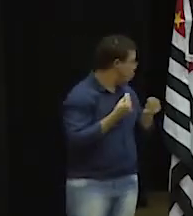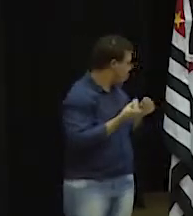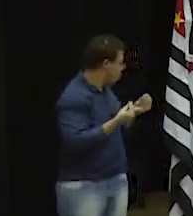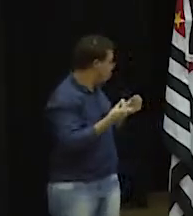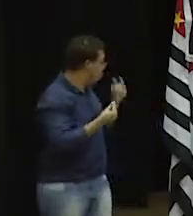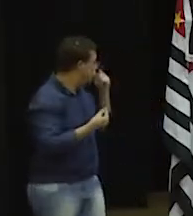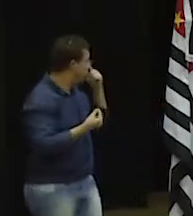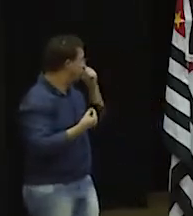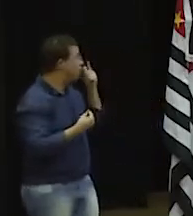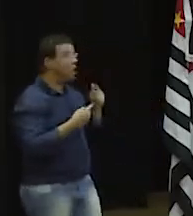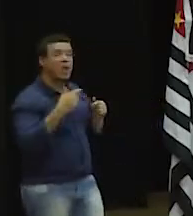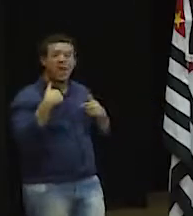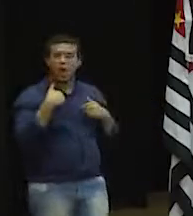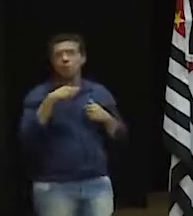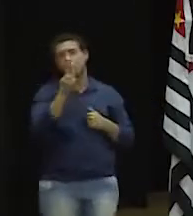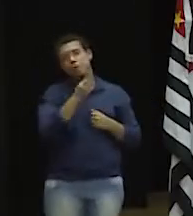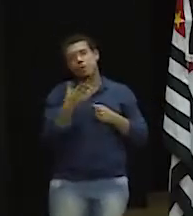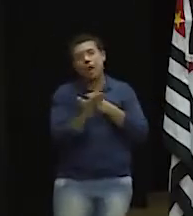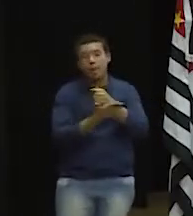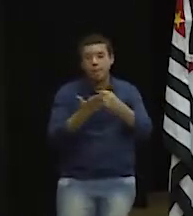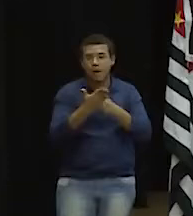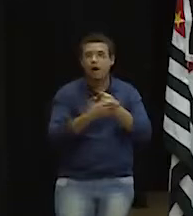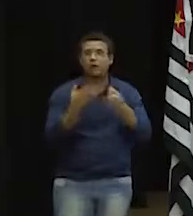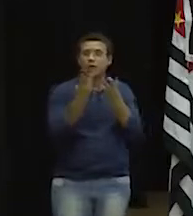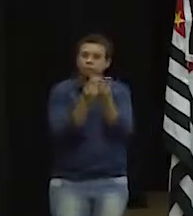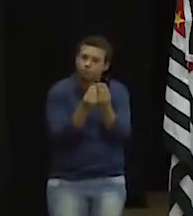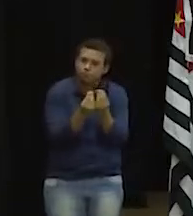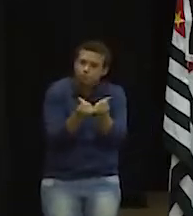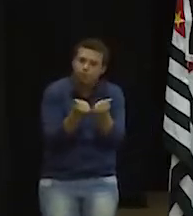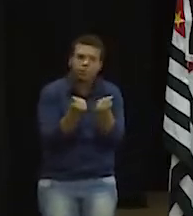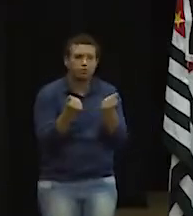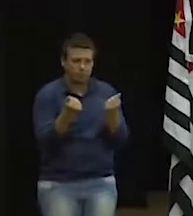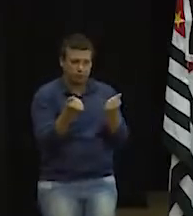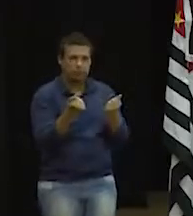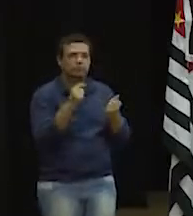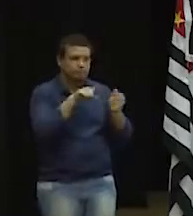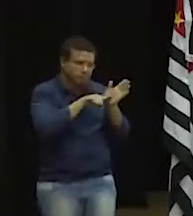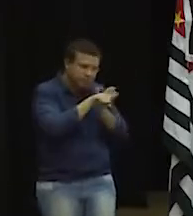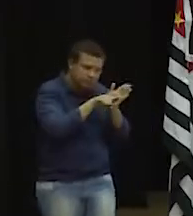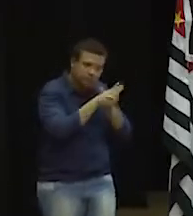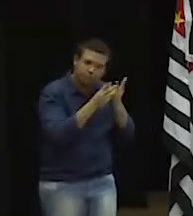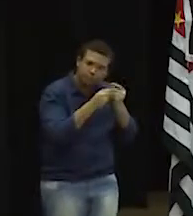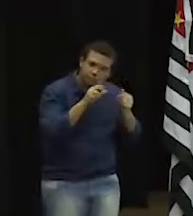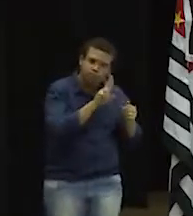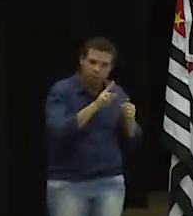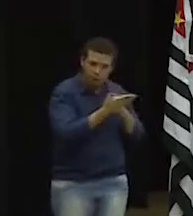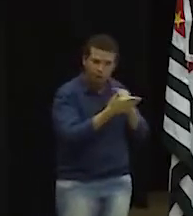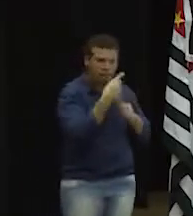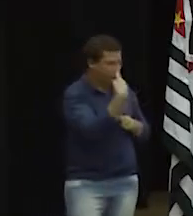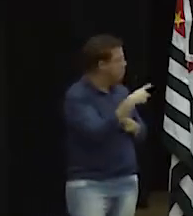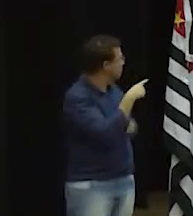A minha metodologia. Eu utilizei como base a pesquisa qualitativa.